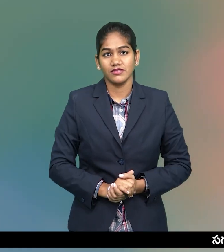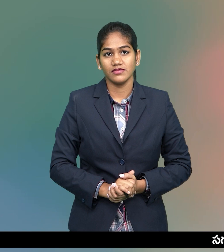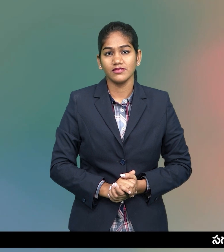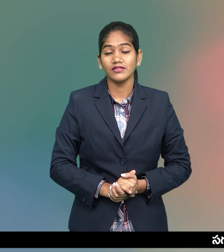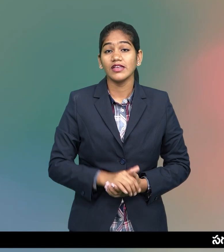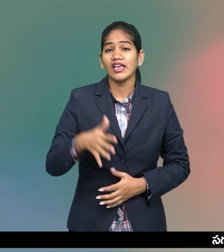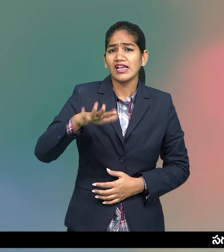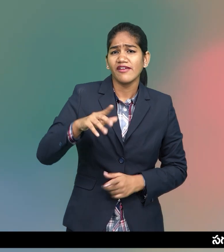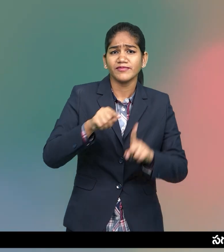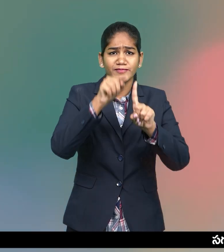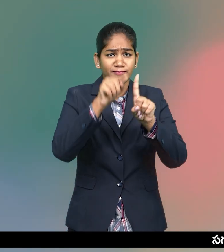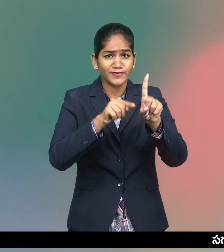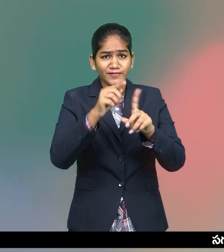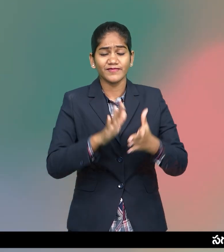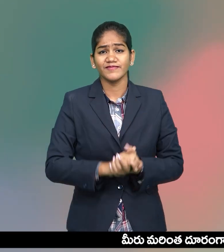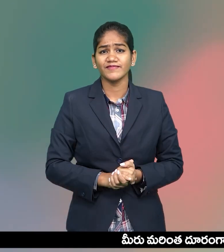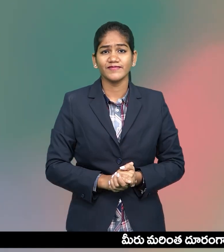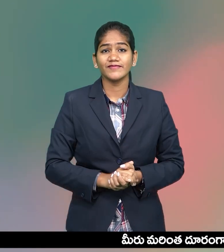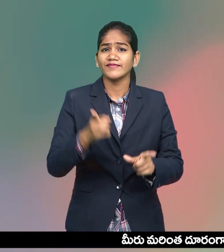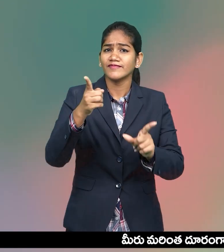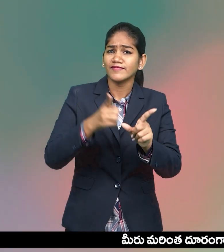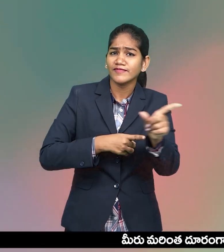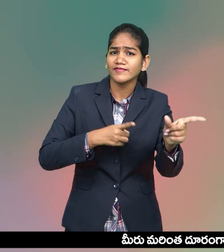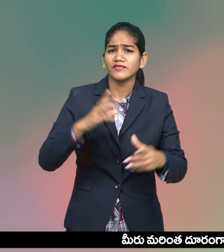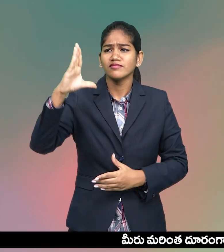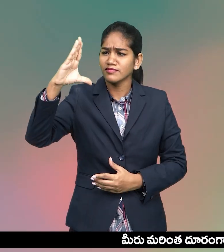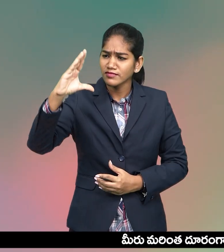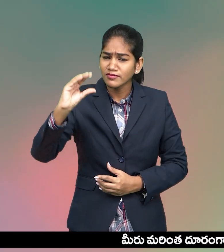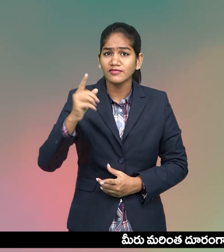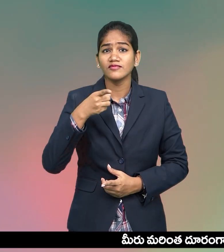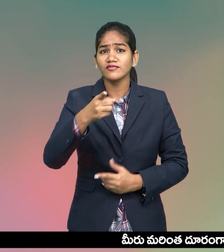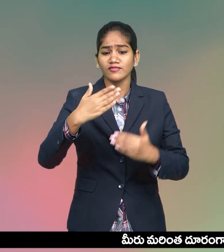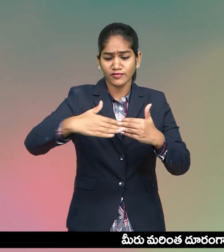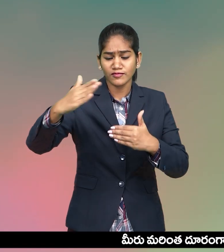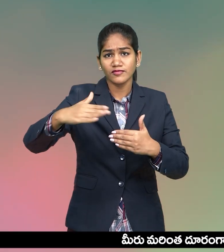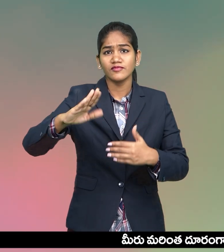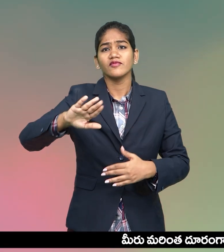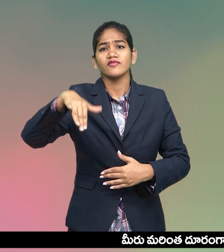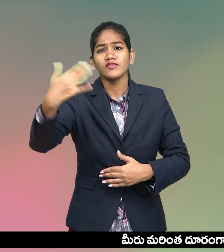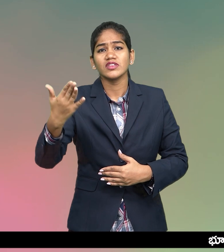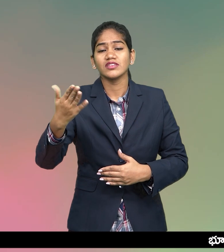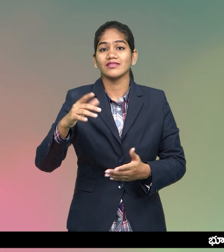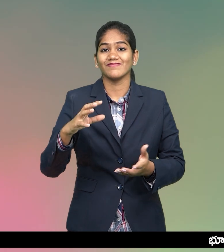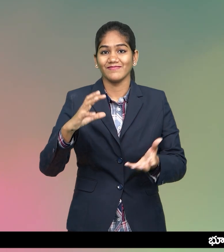సగటు ఉష్ణోగ్రతలు. మీరు మరింత దూరంగా వెళ్ళేటప్పుడు సంవత్సరం తగ్గుతుంది. భూమధ్య రేఖ